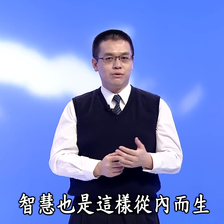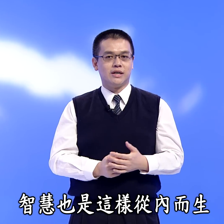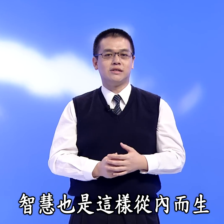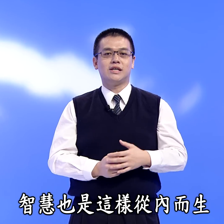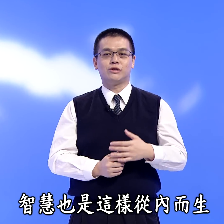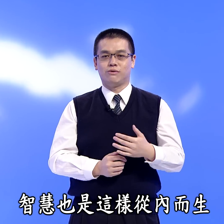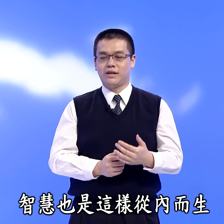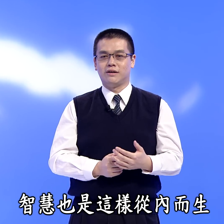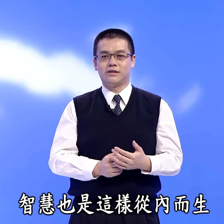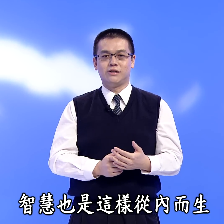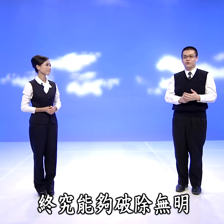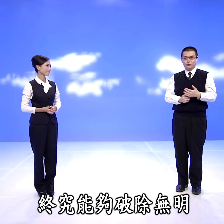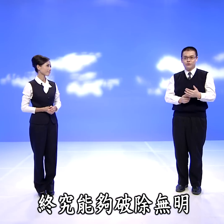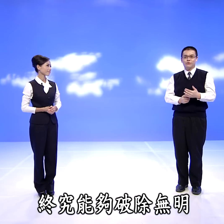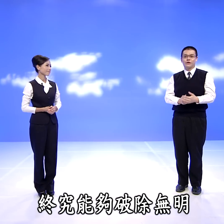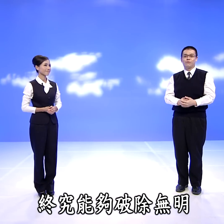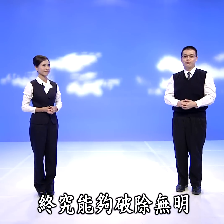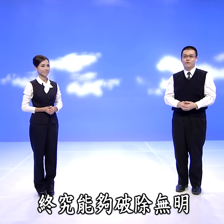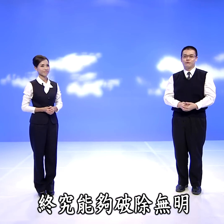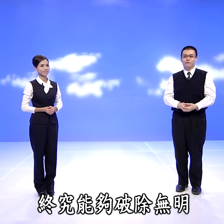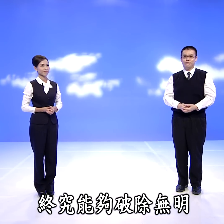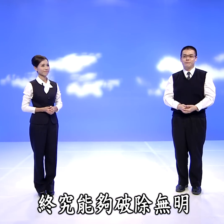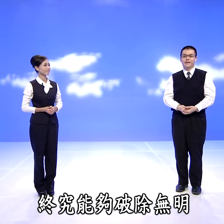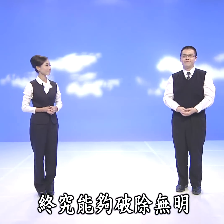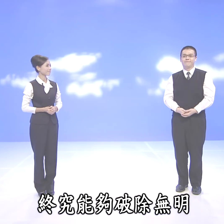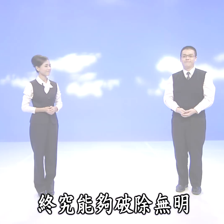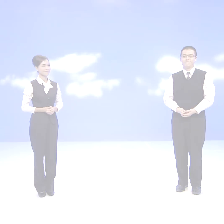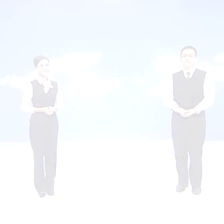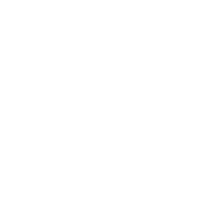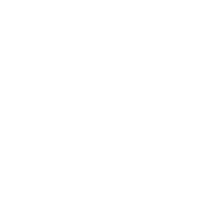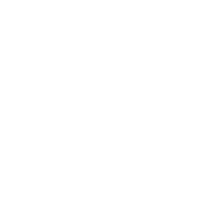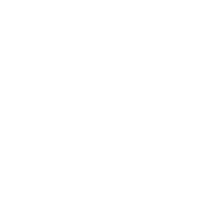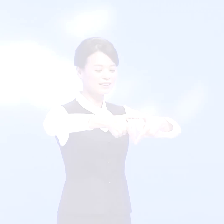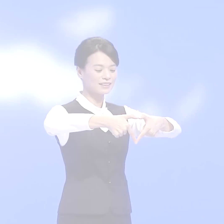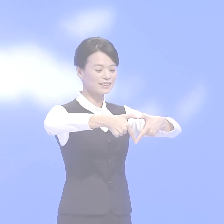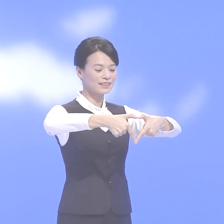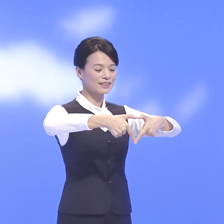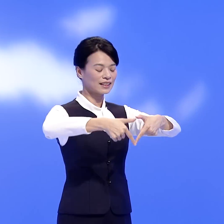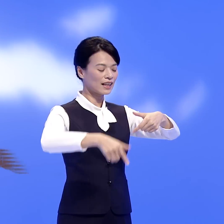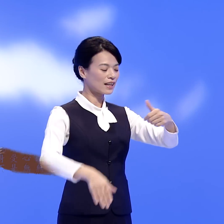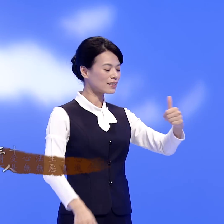是这样从内而生，终究能够破除无明。